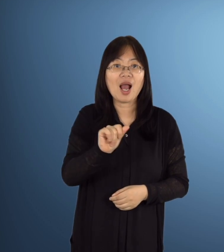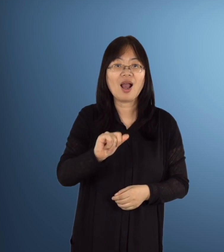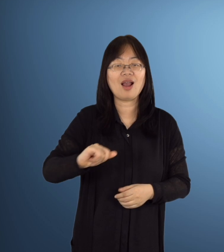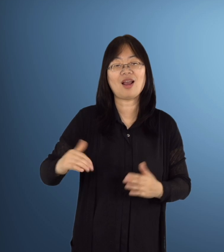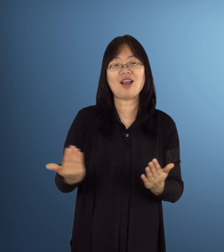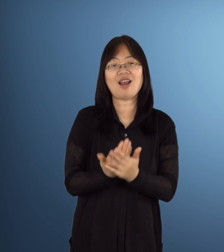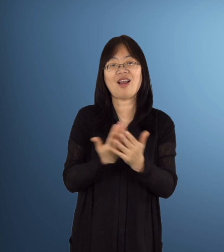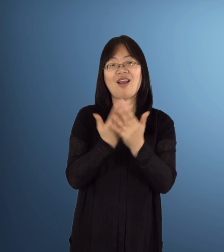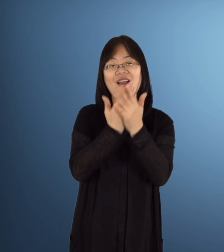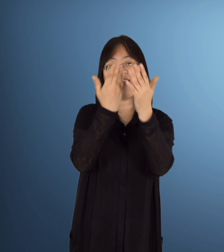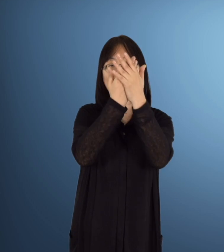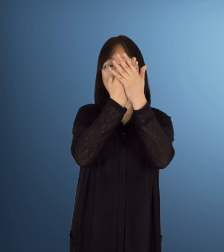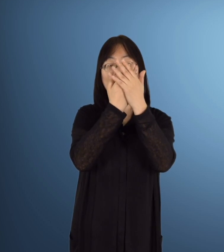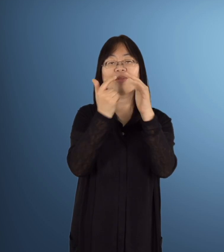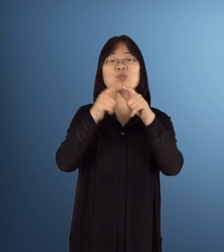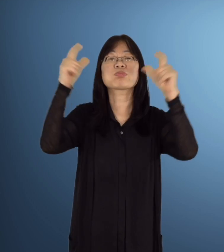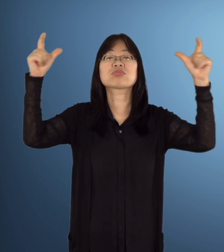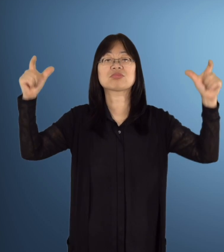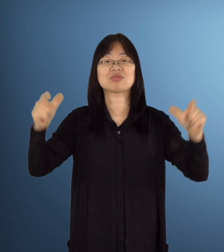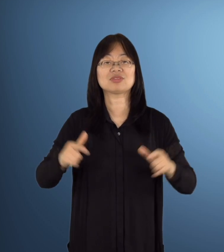초고속 성장을 했어요.